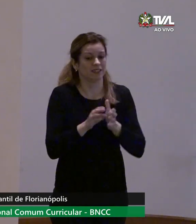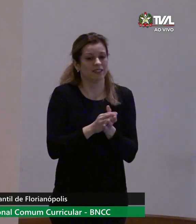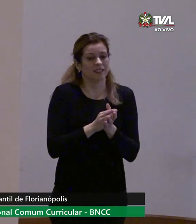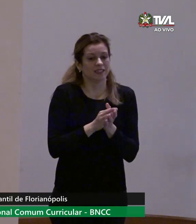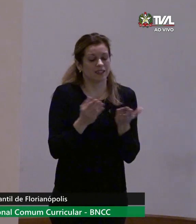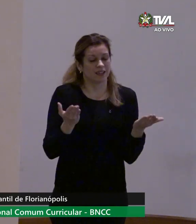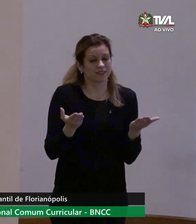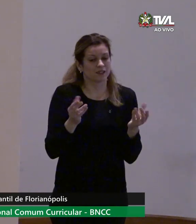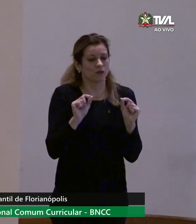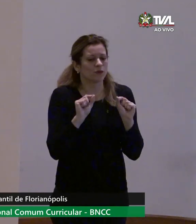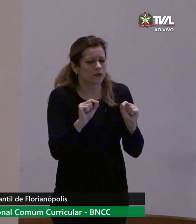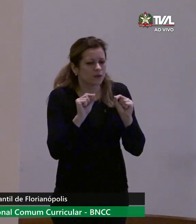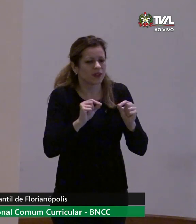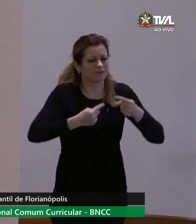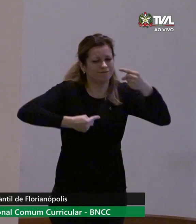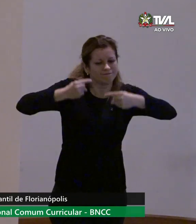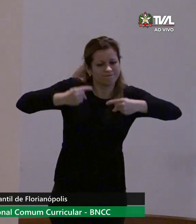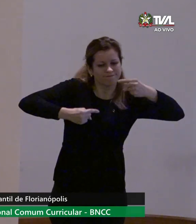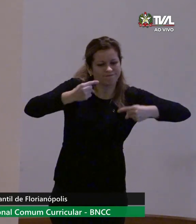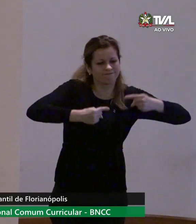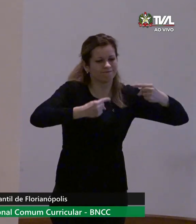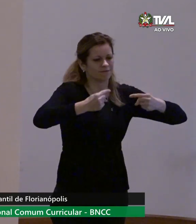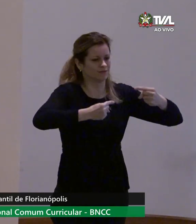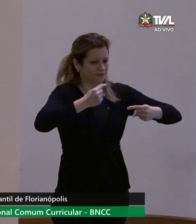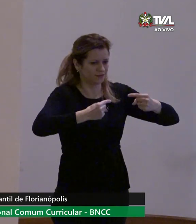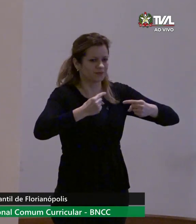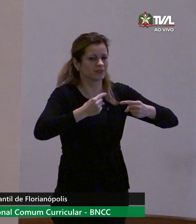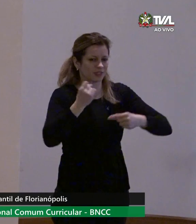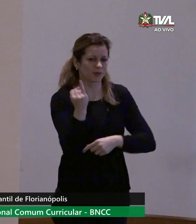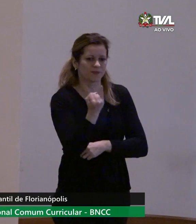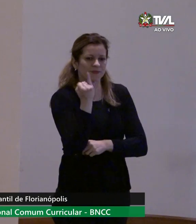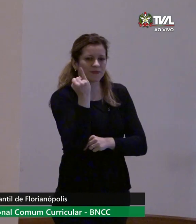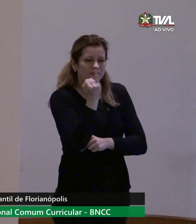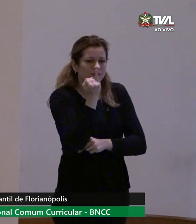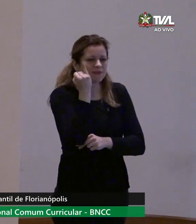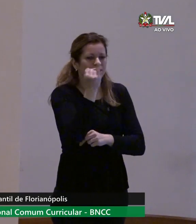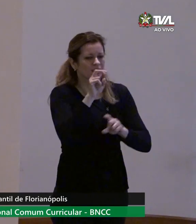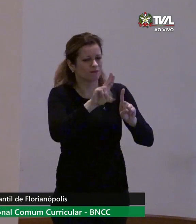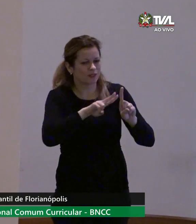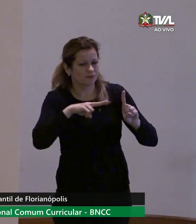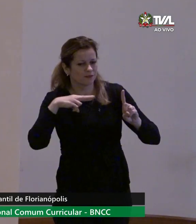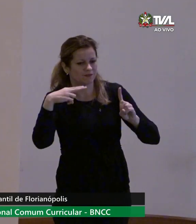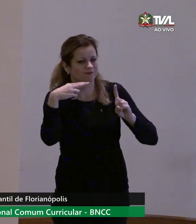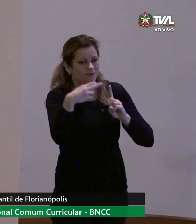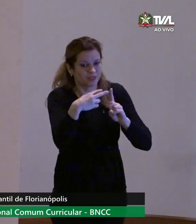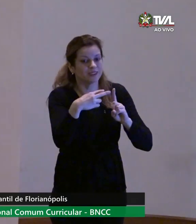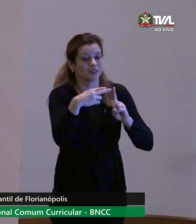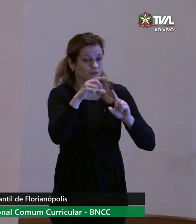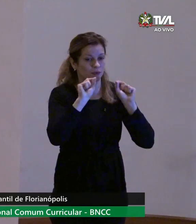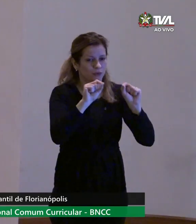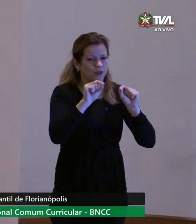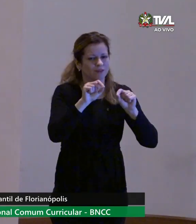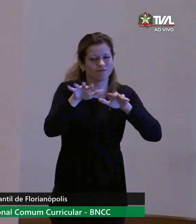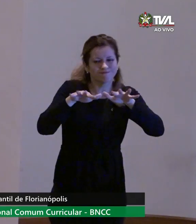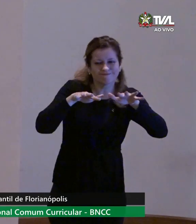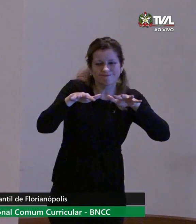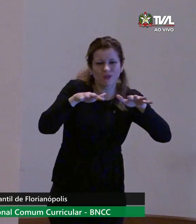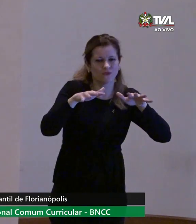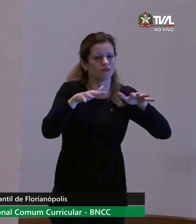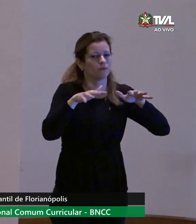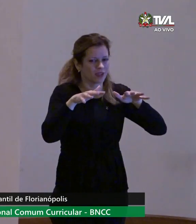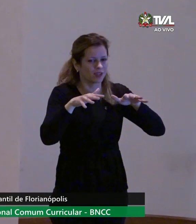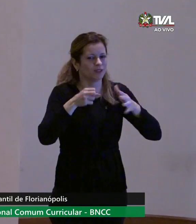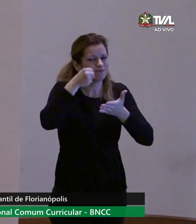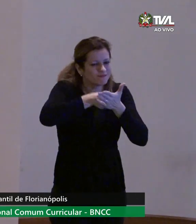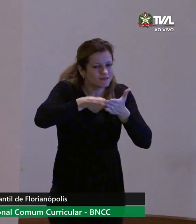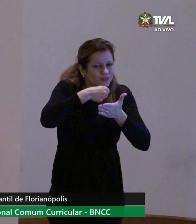realizada também teve como inspiração algumas das perspectivas de apontadas nossos documentos como a divisão